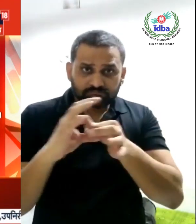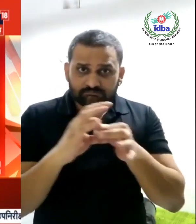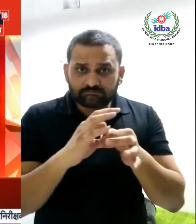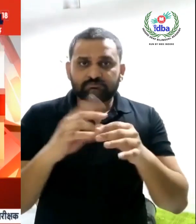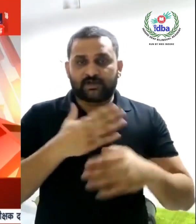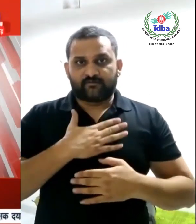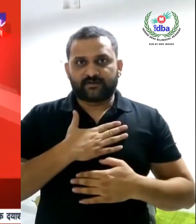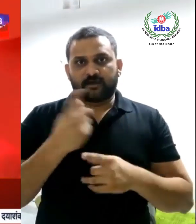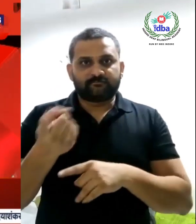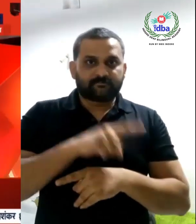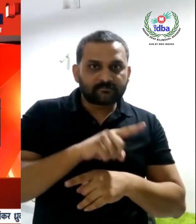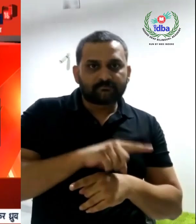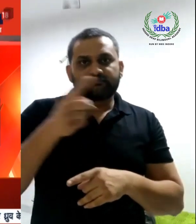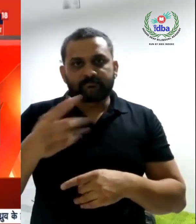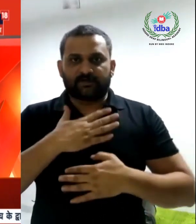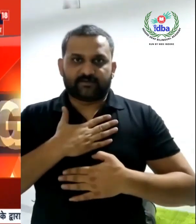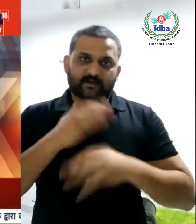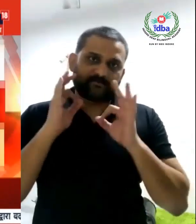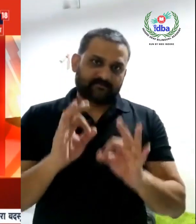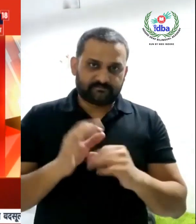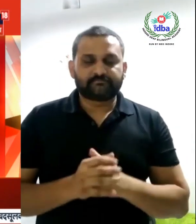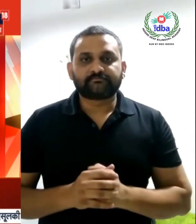एक विश्वास का वातावरण बन सकेगा।